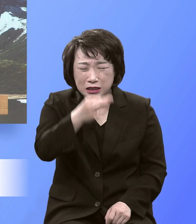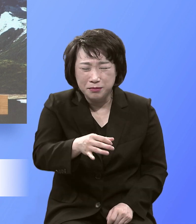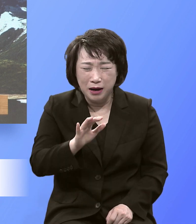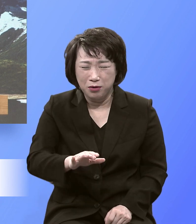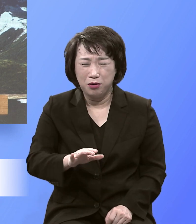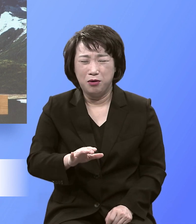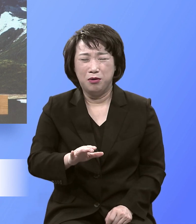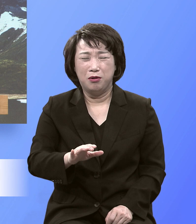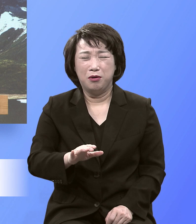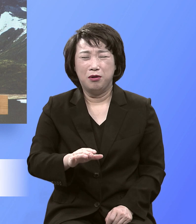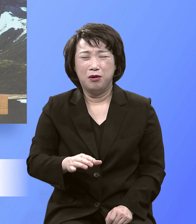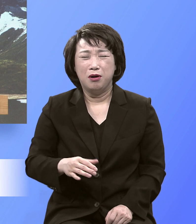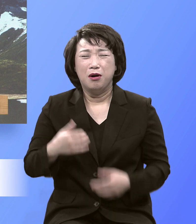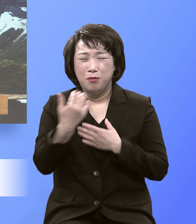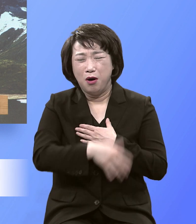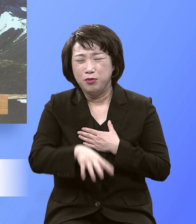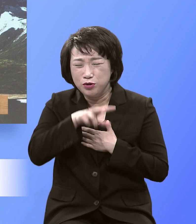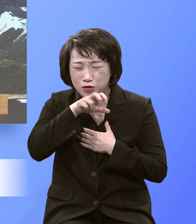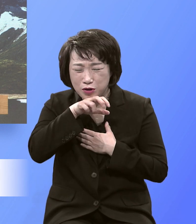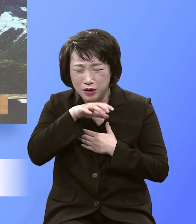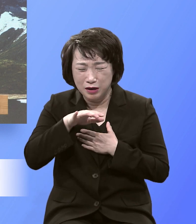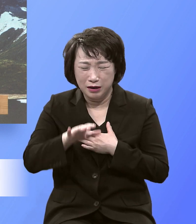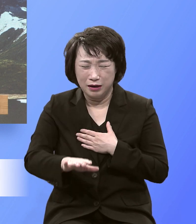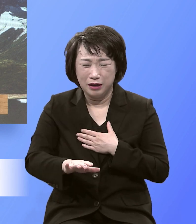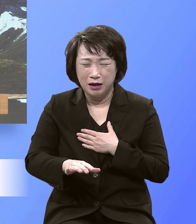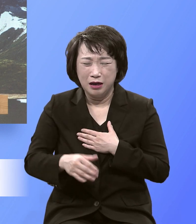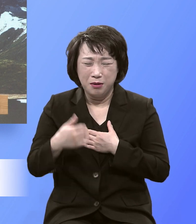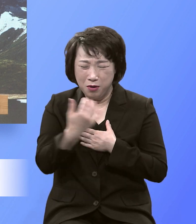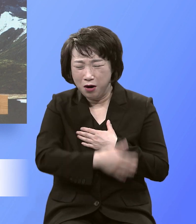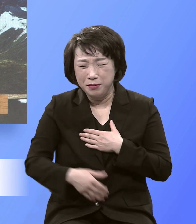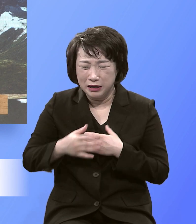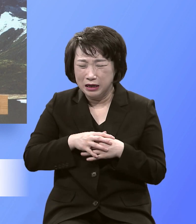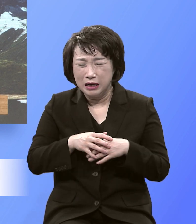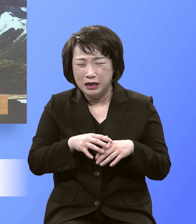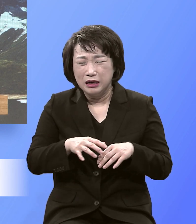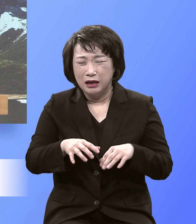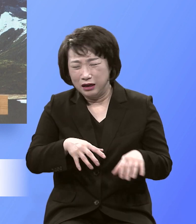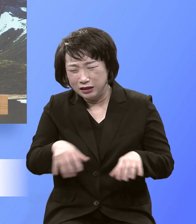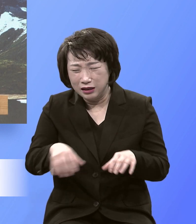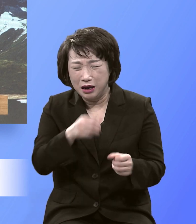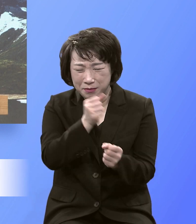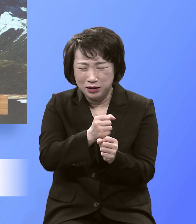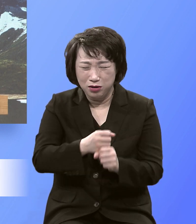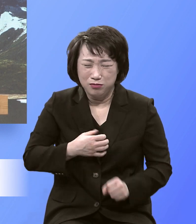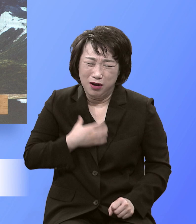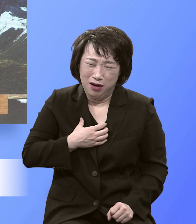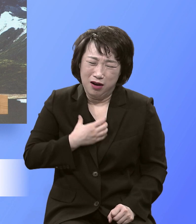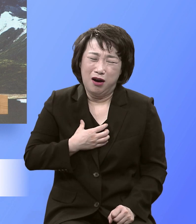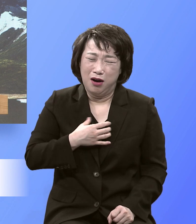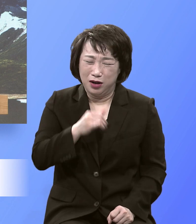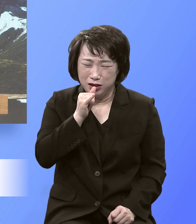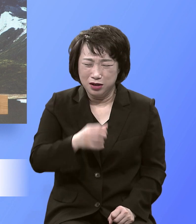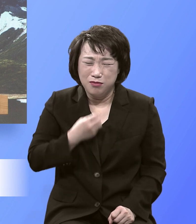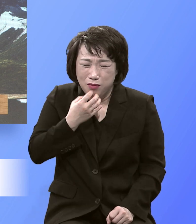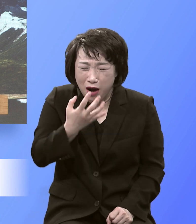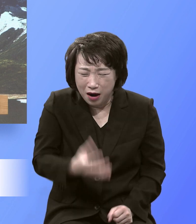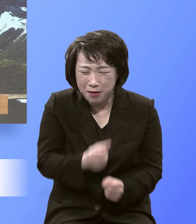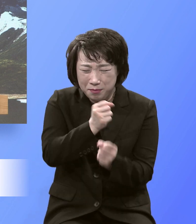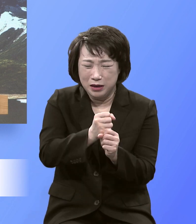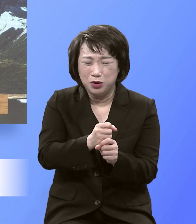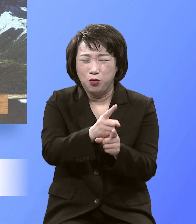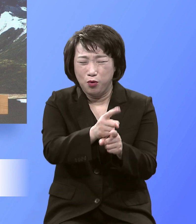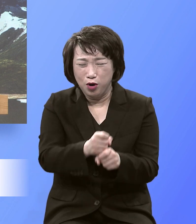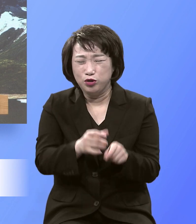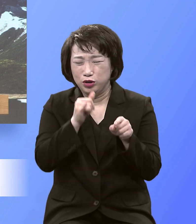기침하고 저리게 하고 흔들리게 하고 토하려고 하고 구역질하게